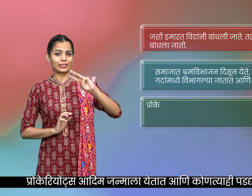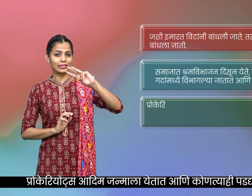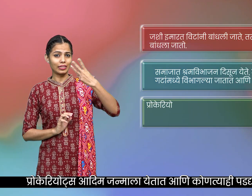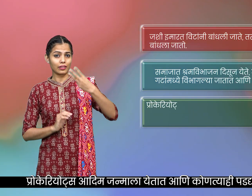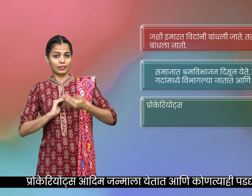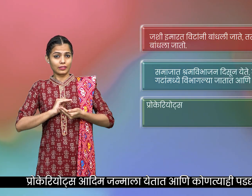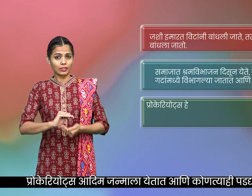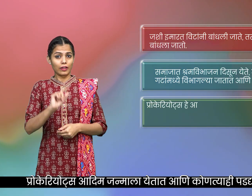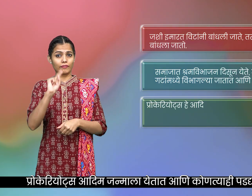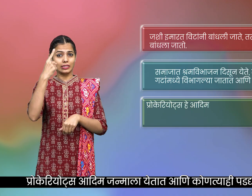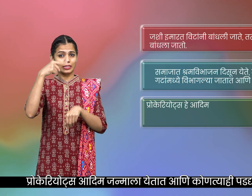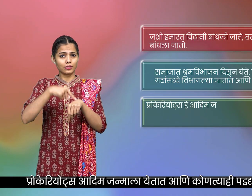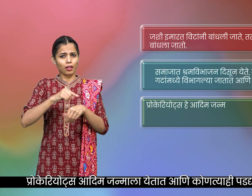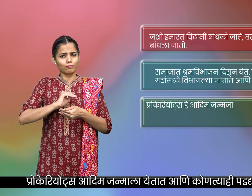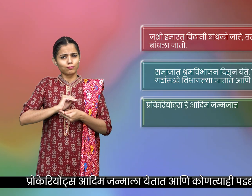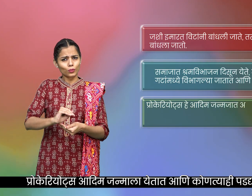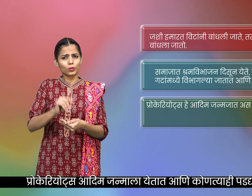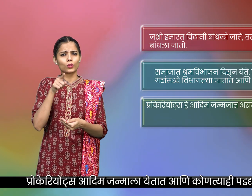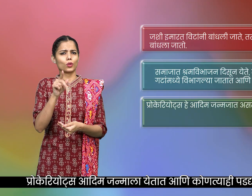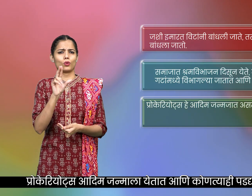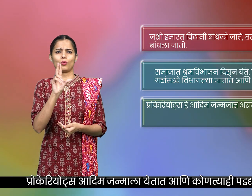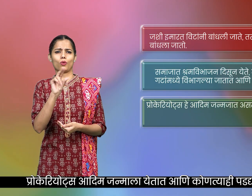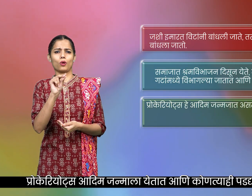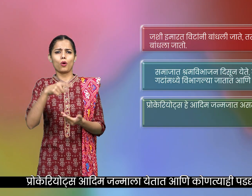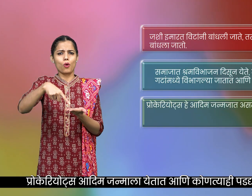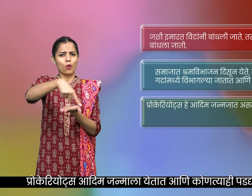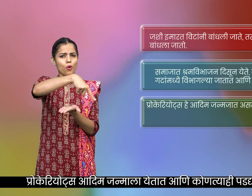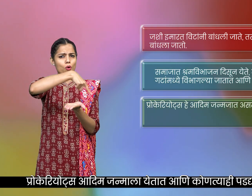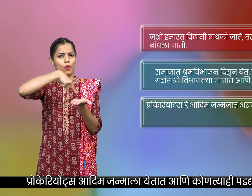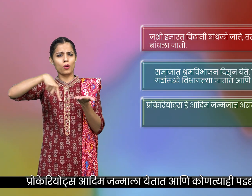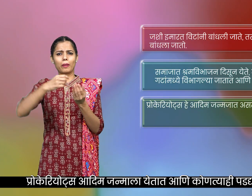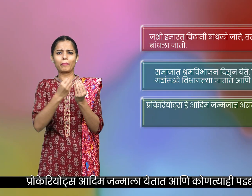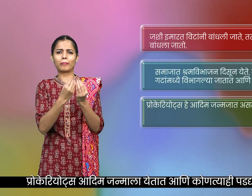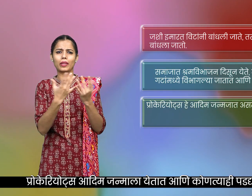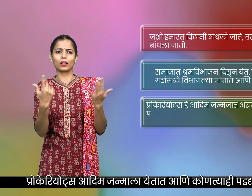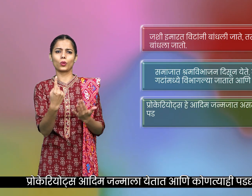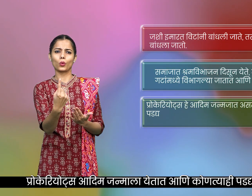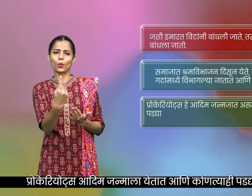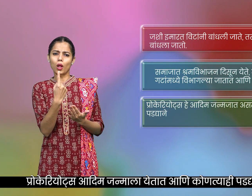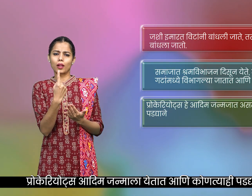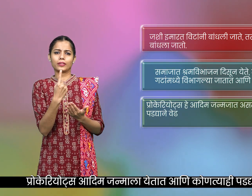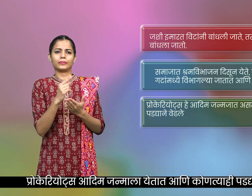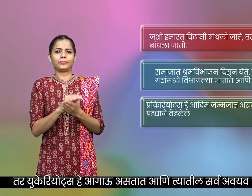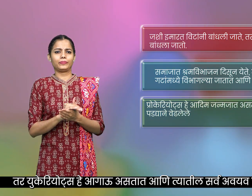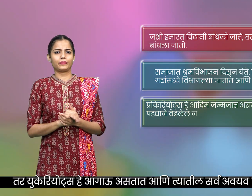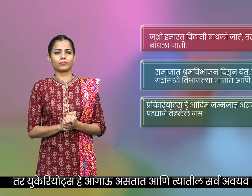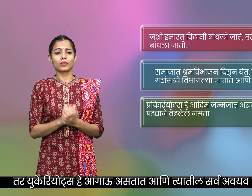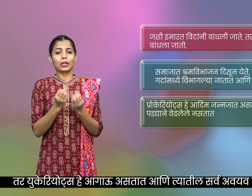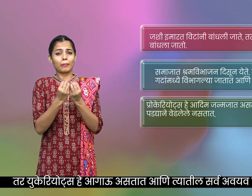तिसरा, प्रोकॅरियोट्स आदिम जन्माला येतात आणि कोणत्याही पडद्याने वेढलेले नसतात, तर